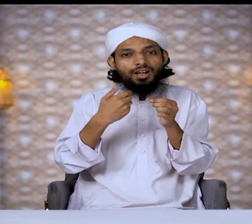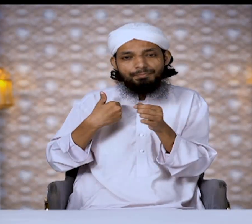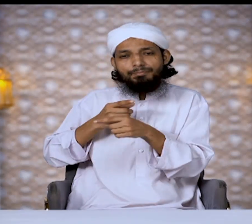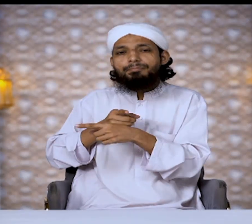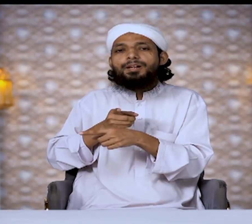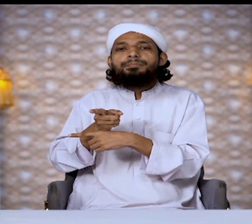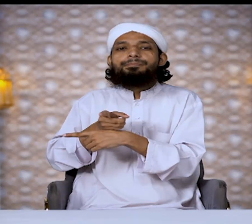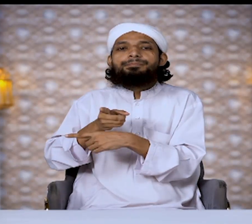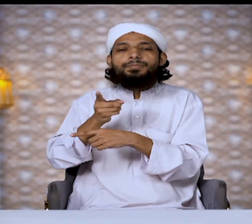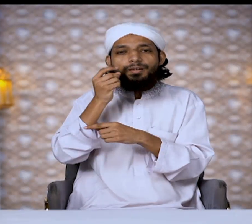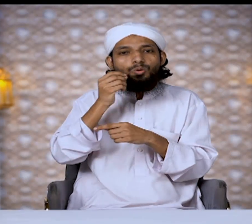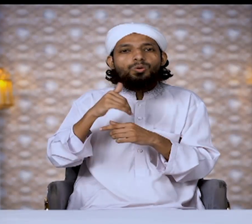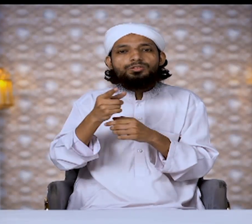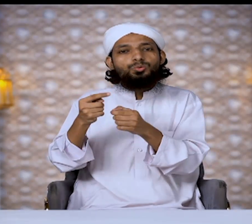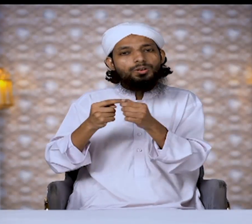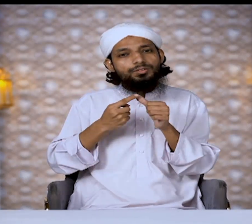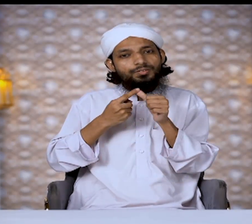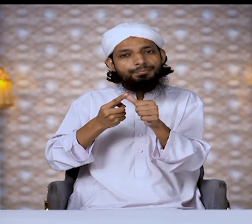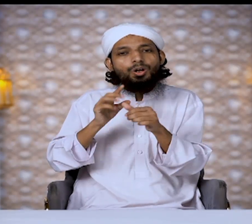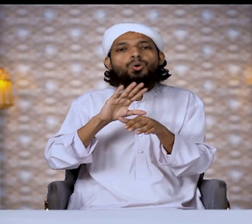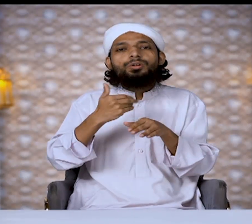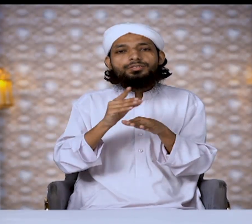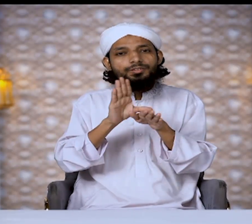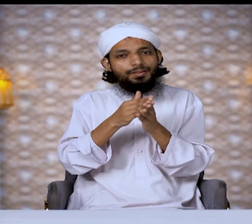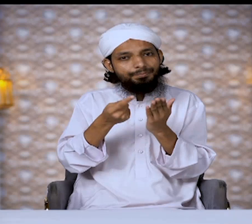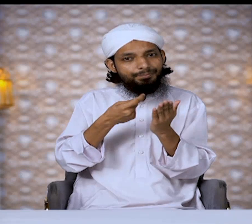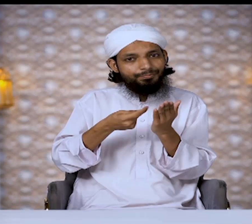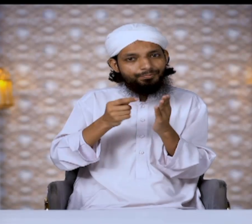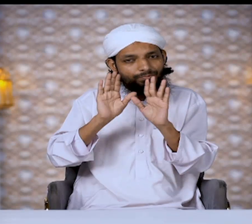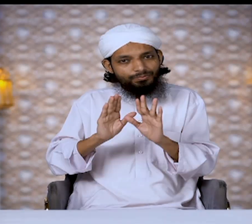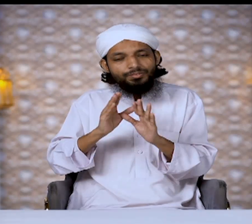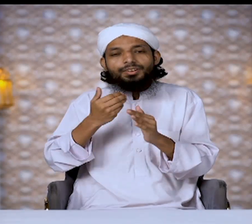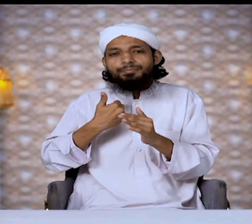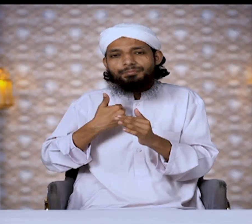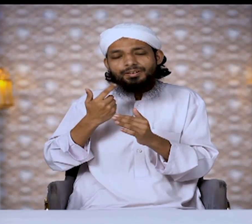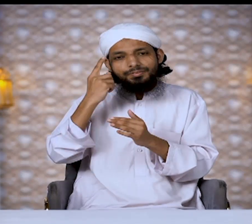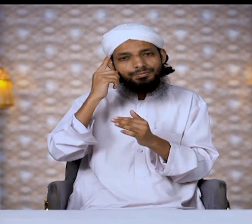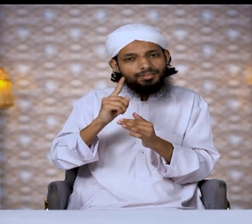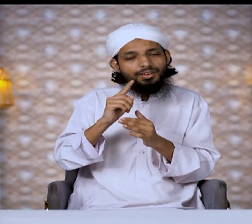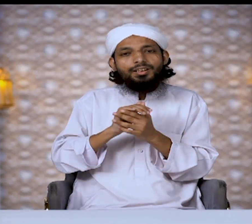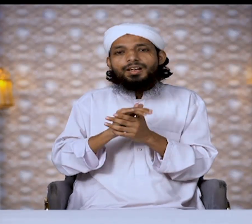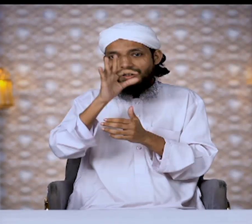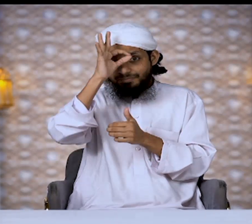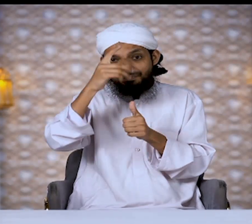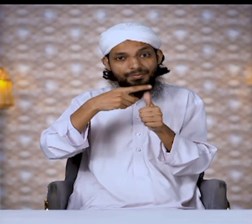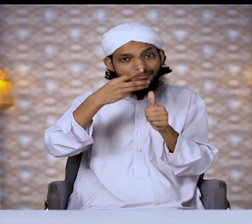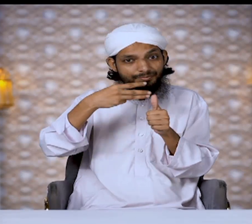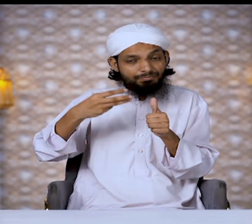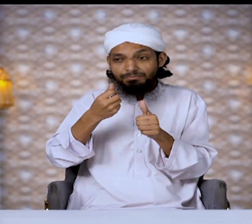پڑھانا، افتاء یعنی فتویٰ دینا، تصنیف یعنی کتابیں وغیرہ تحریر کرنا. نیز بسا اوقات تو ایسا بھی ہوتا ہے کہ آپ رحمۃ اللہ علیہ ایک ہی وقت میں کئی کام سر